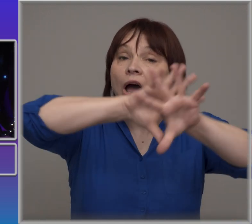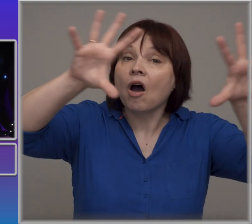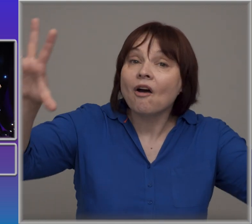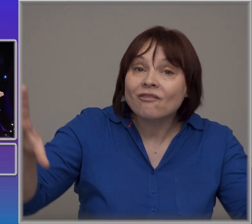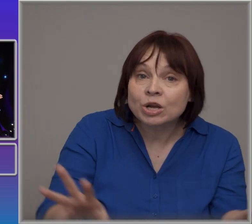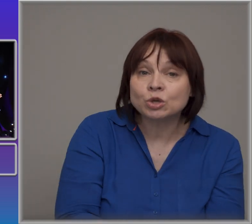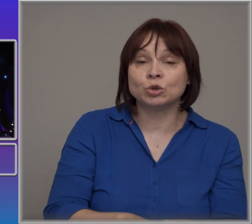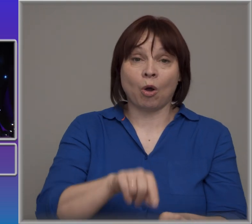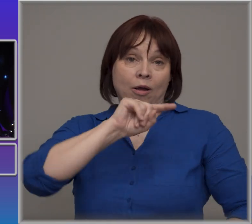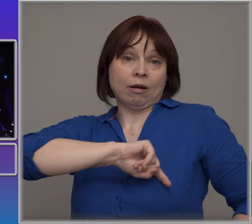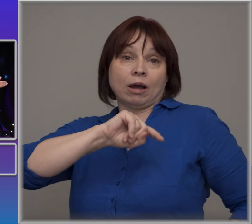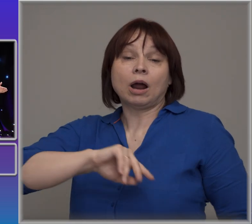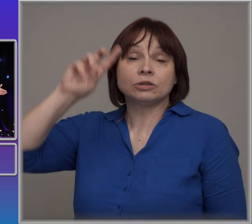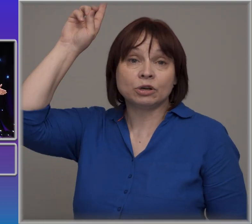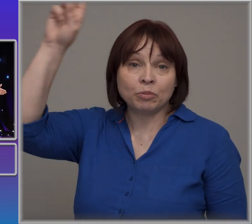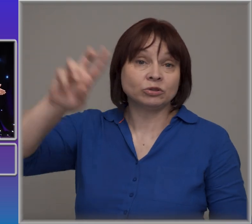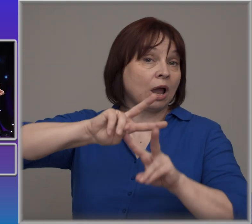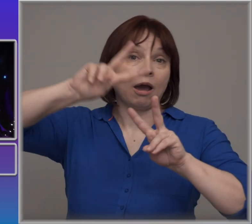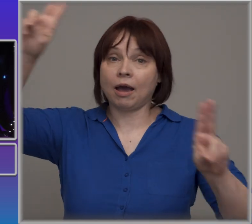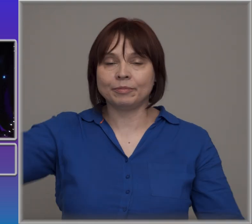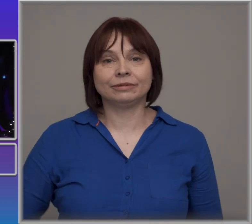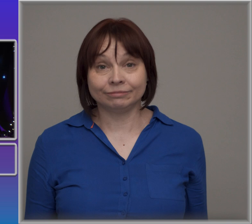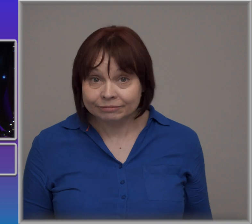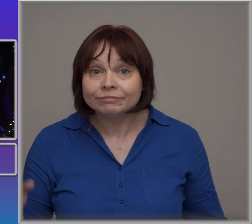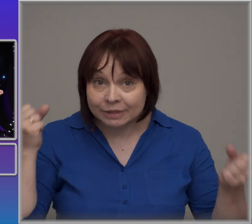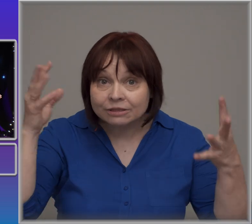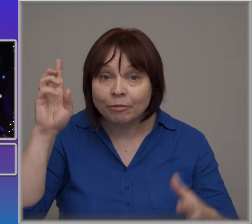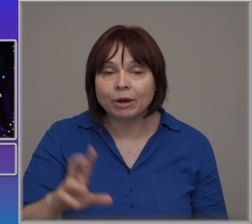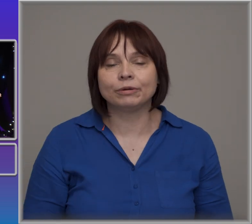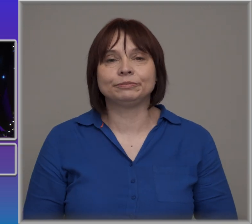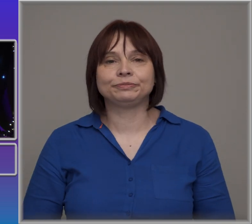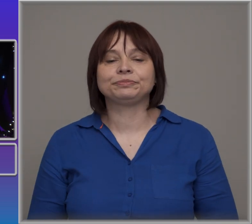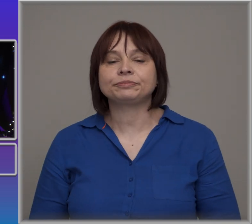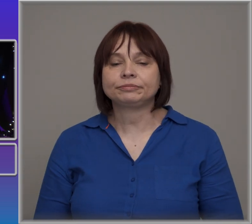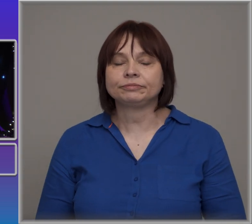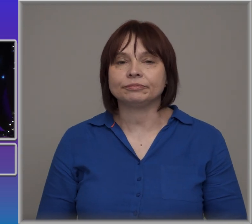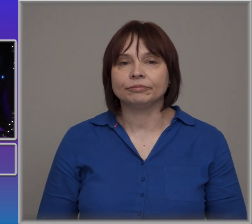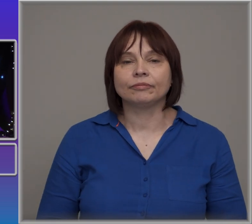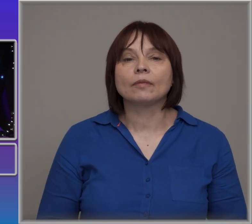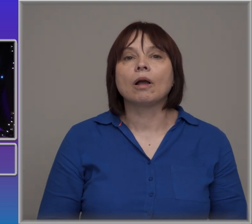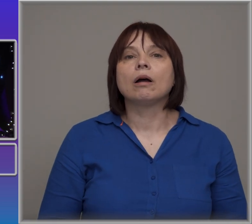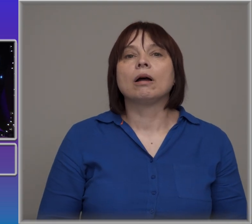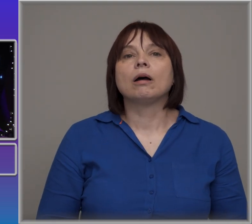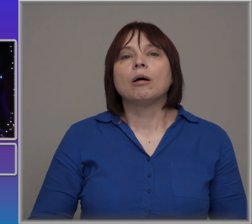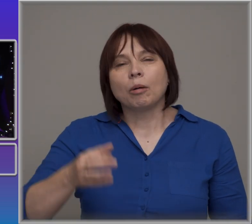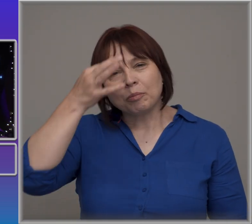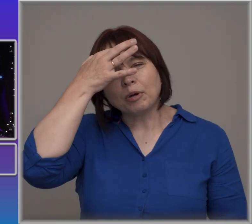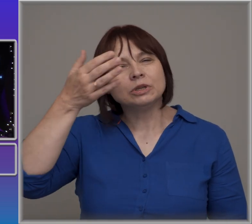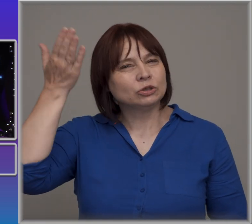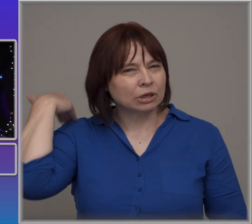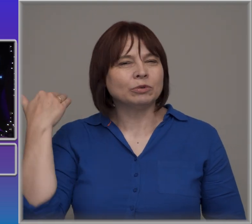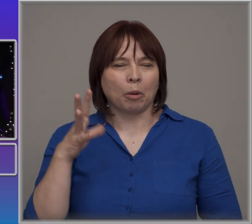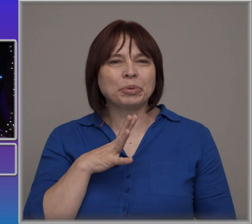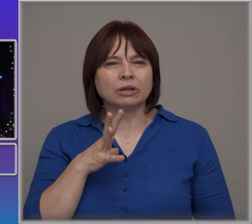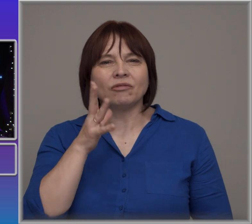возделывать и хранить. Хранить эту жизнь, которая была в саду, умножать эту жизнь. И все это реализация образа, который